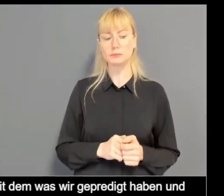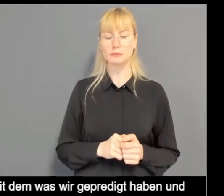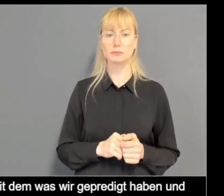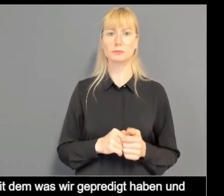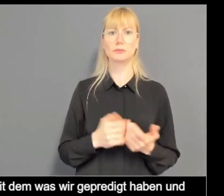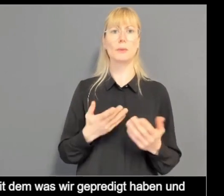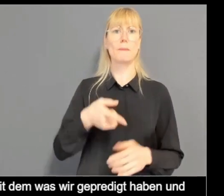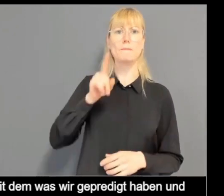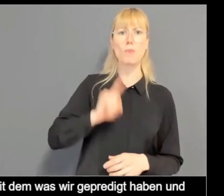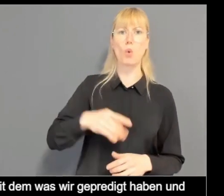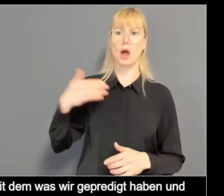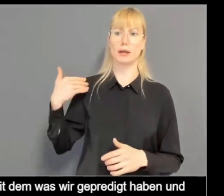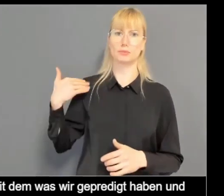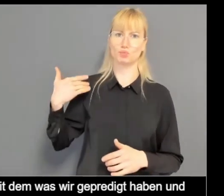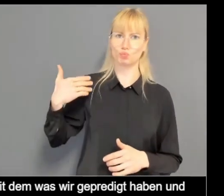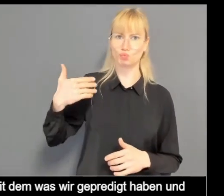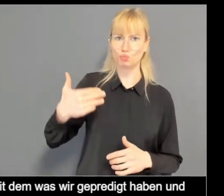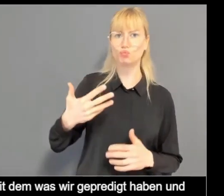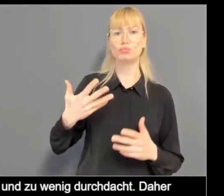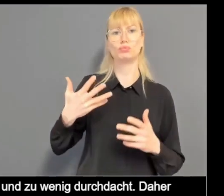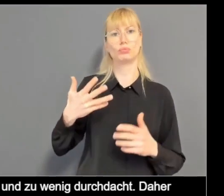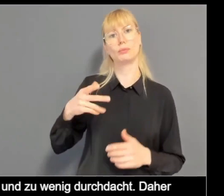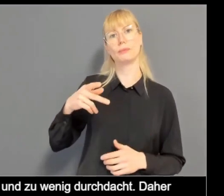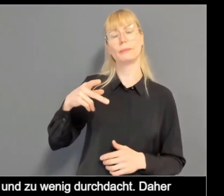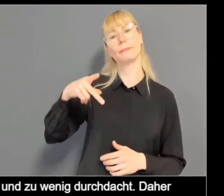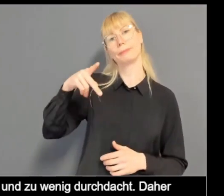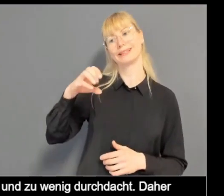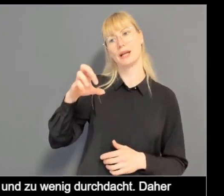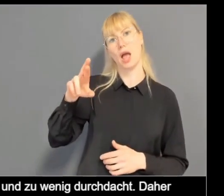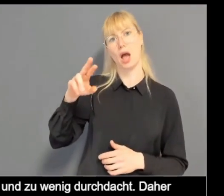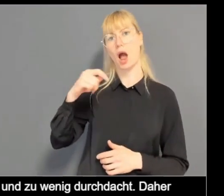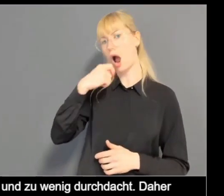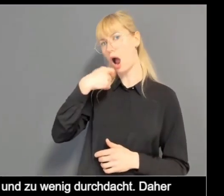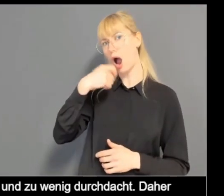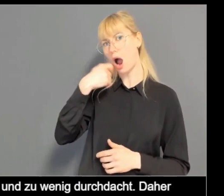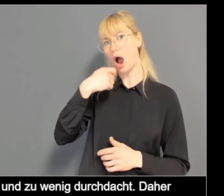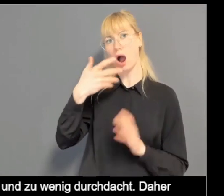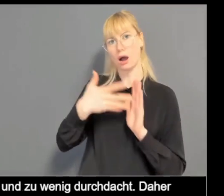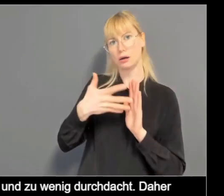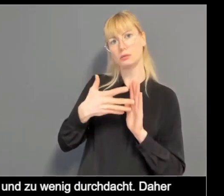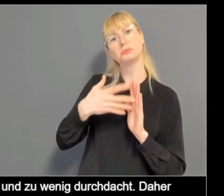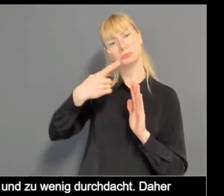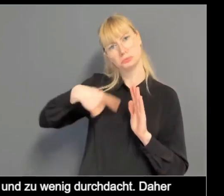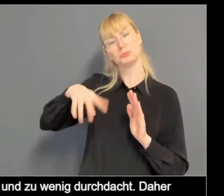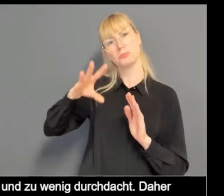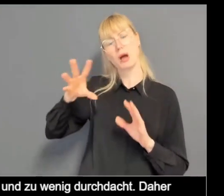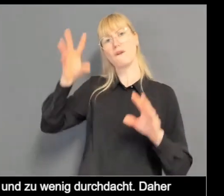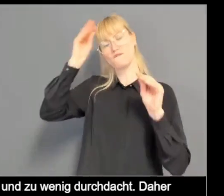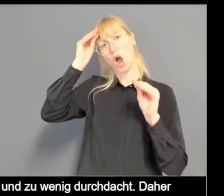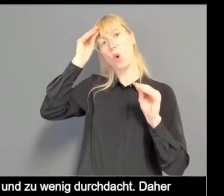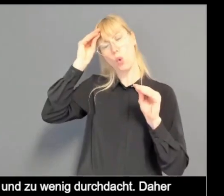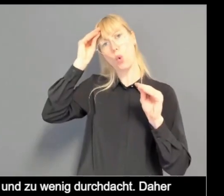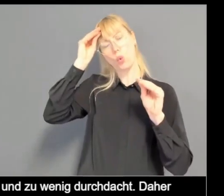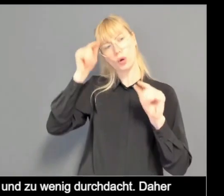zum zweiten, wir aber dort auch seit vielen Wochen und Monaten Erfahrung mit den PCR-Tests haben, also das